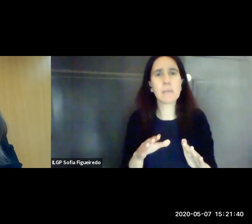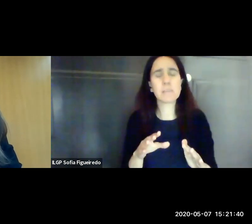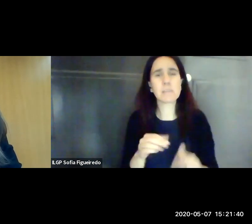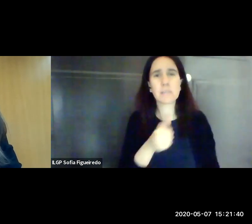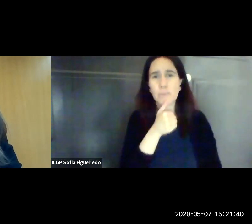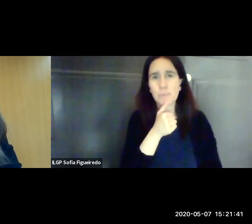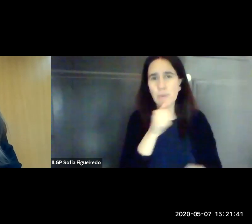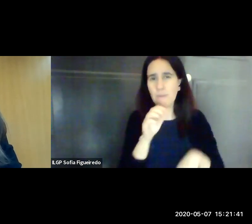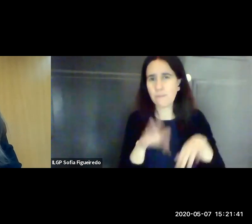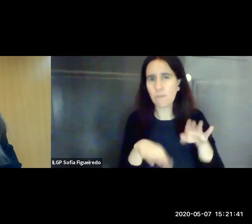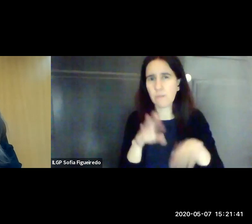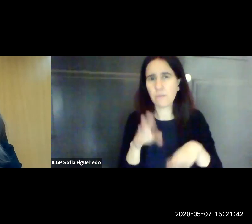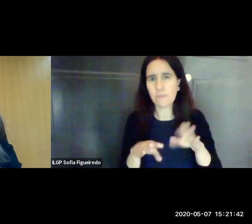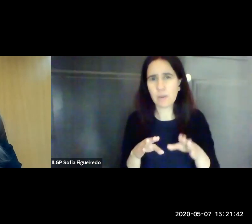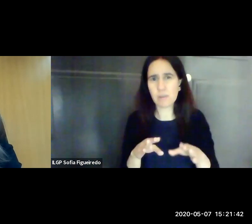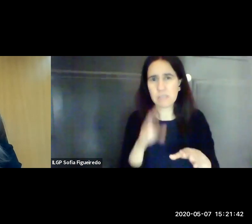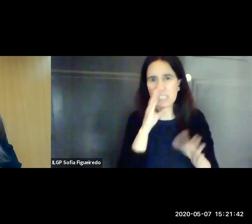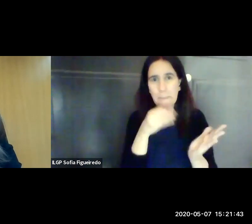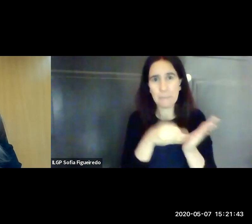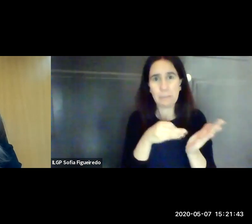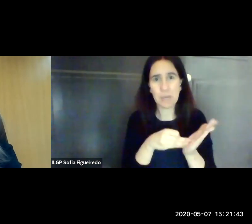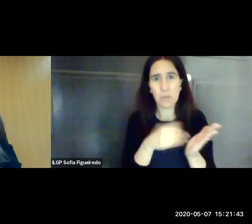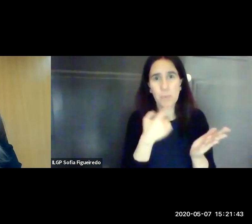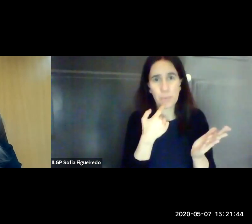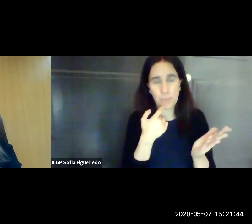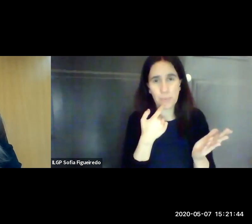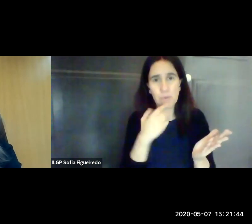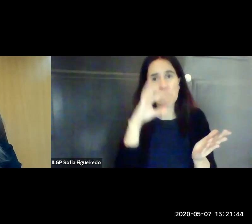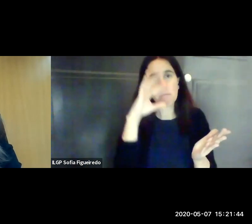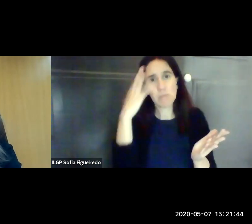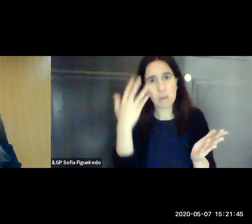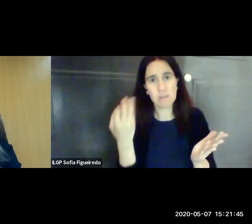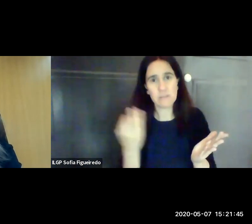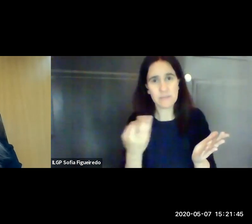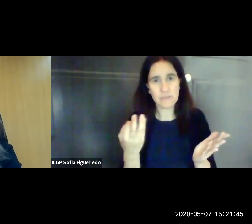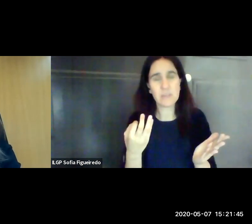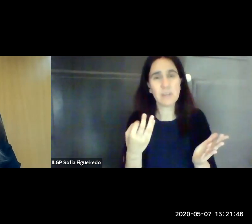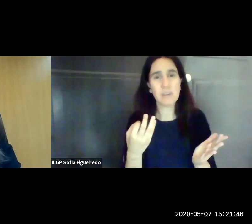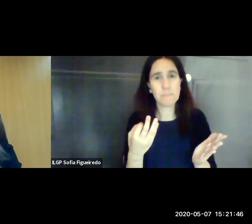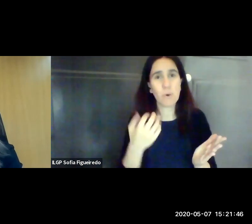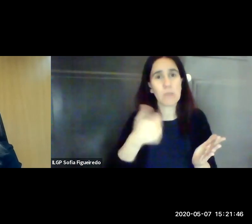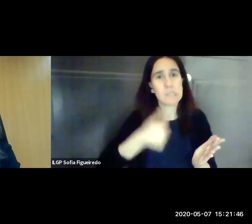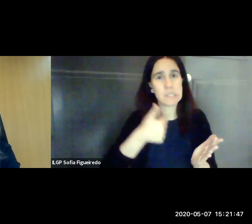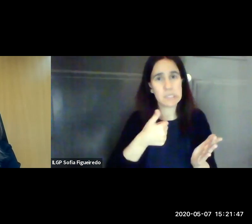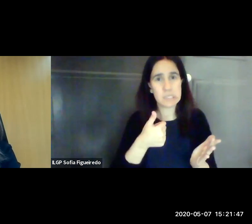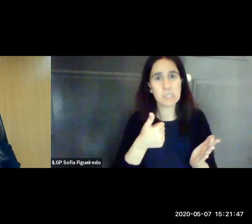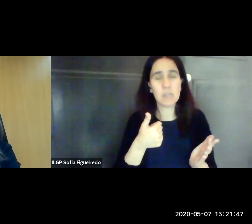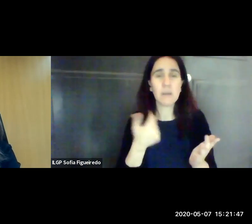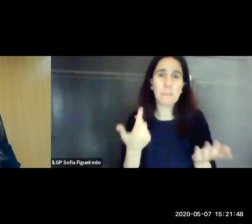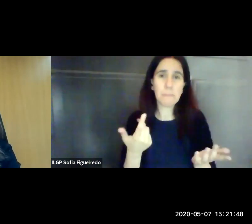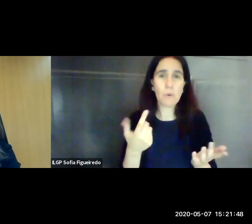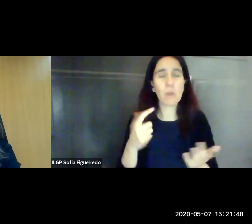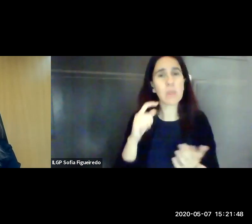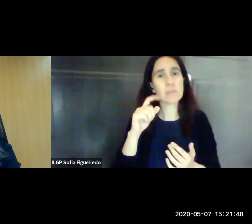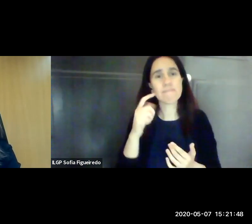às vezes o uso exagerado, pode perder um bocadinho a pertinência. Se nós estivermos todos os dias a receber muitas